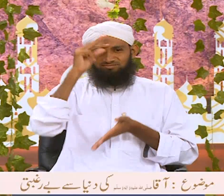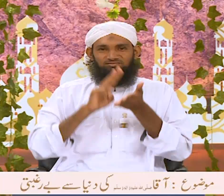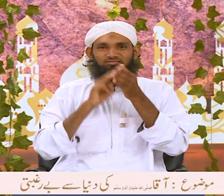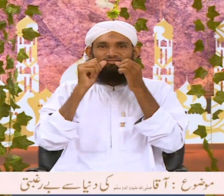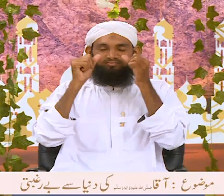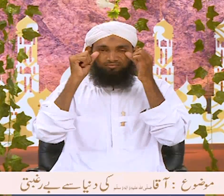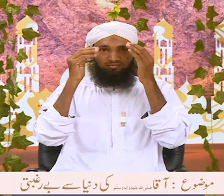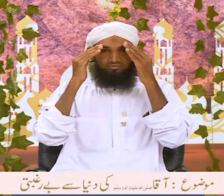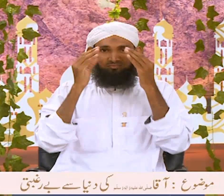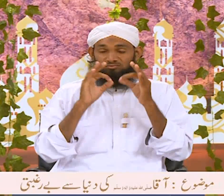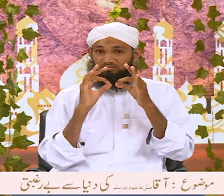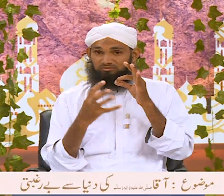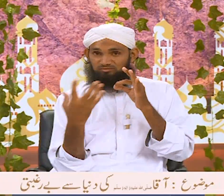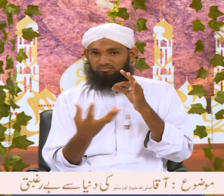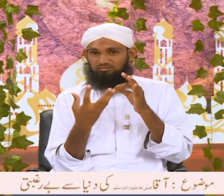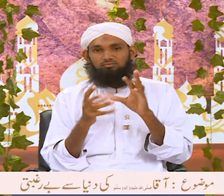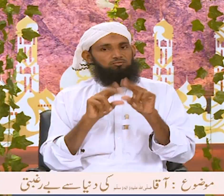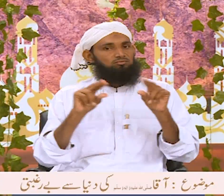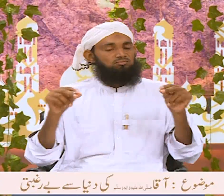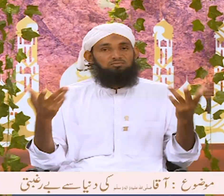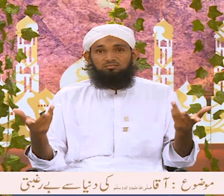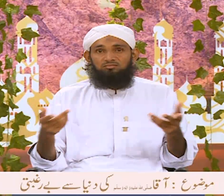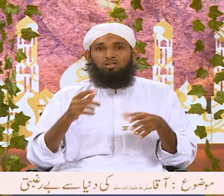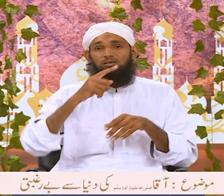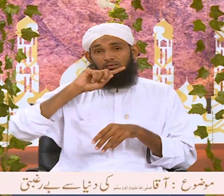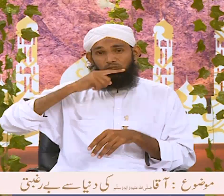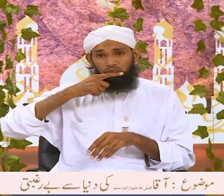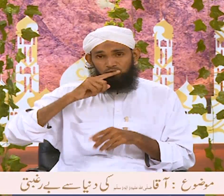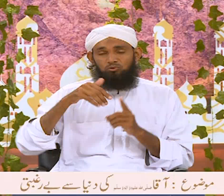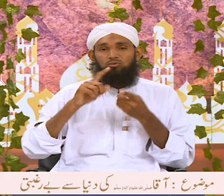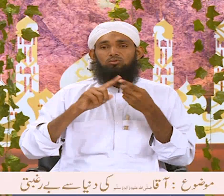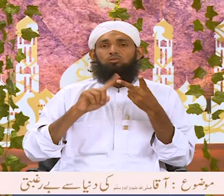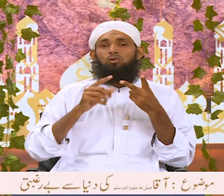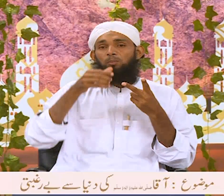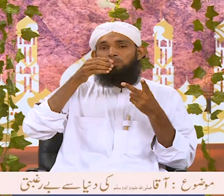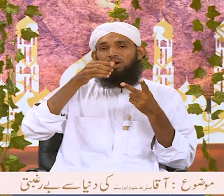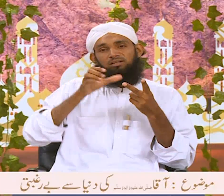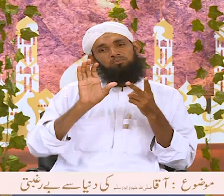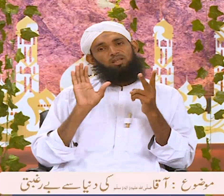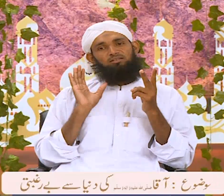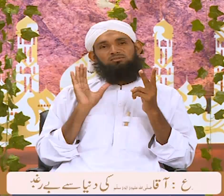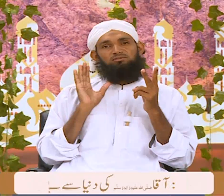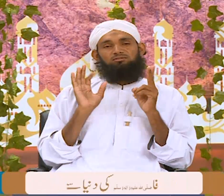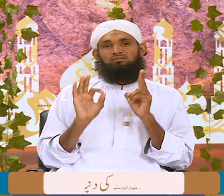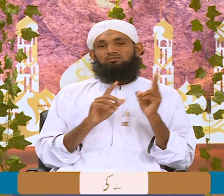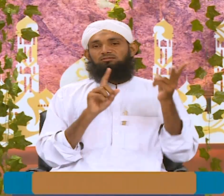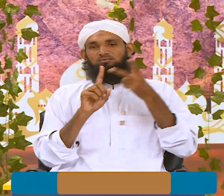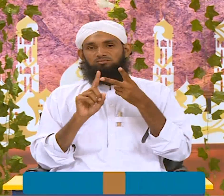شان میں چولہے میں آگ نہ جلتی تھی، چند کھجوروں اور پانی پر ہی گزر کیا جاتا تھا۔ مسلمانوں کے دوسرے خلیفہ حضرت